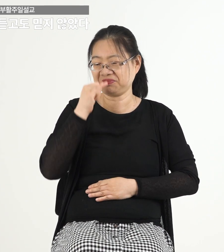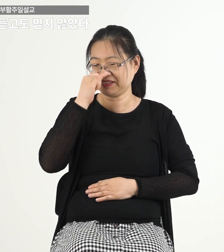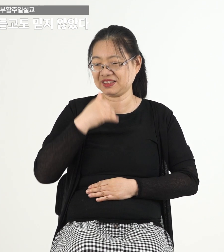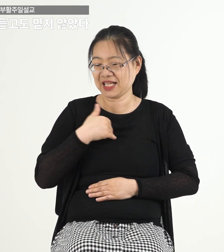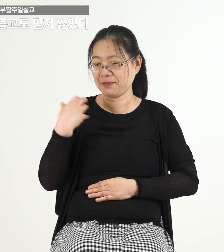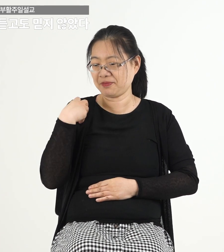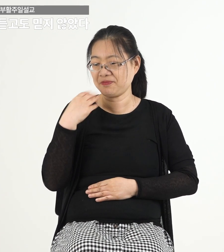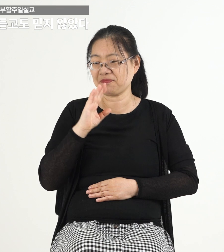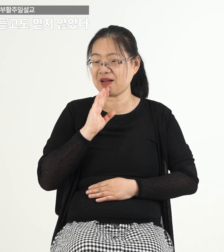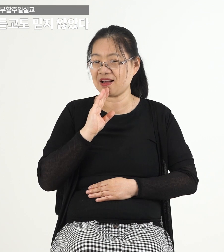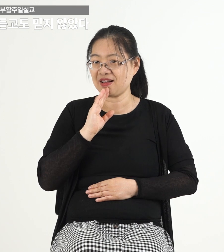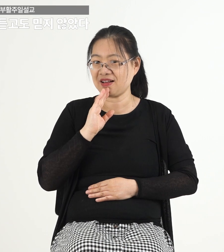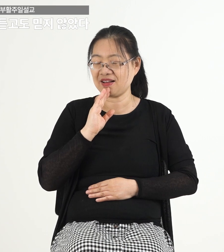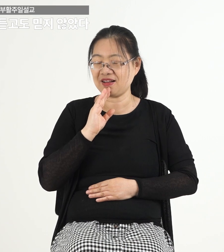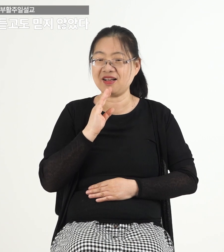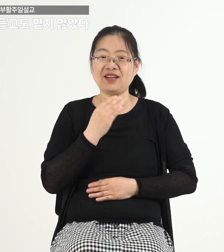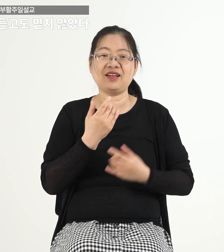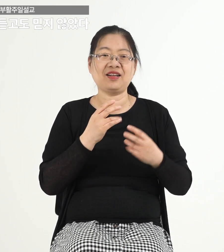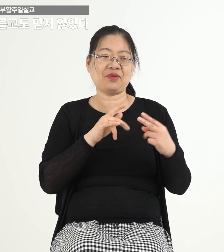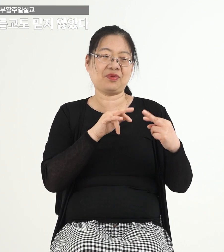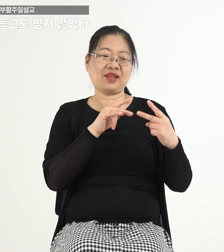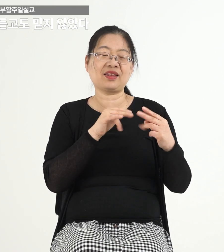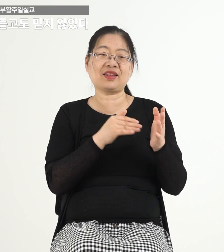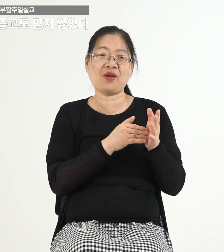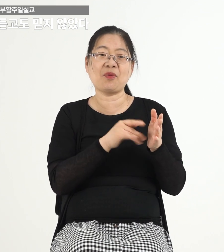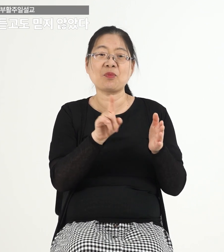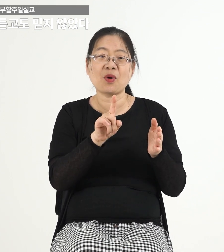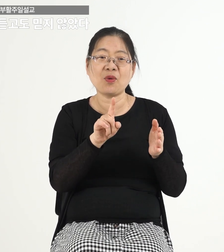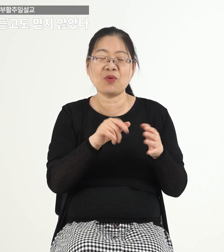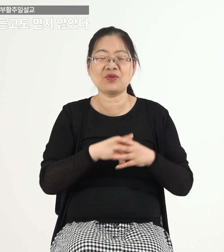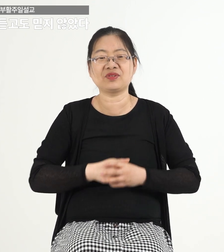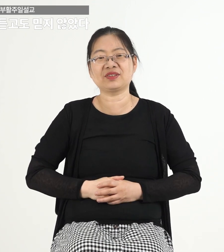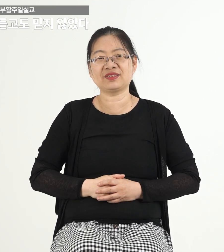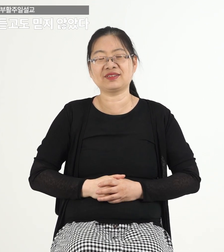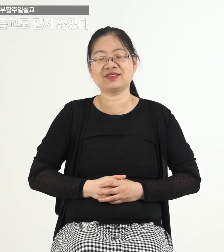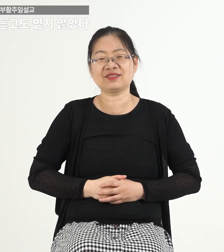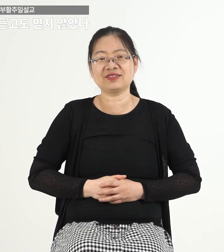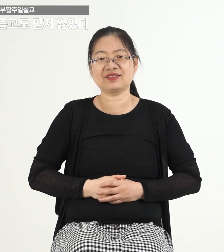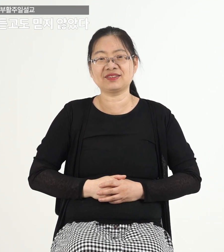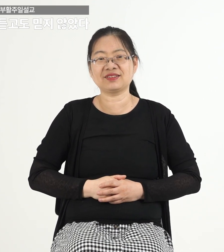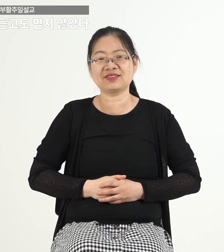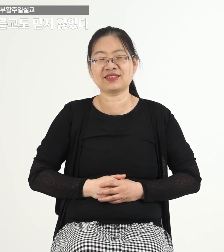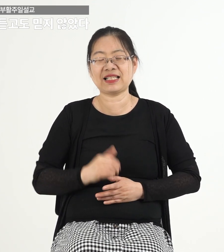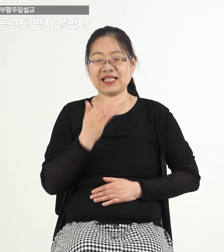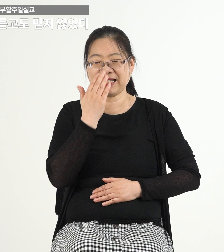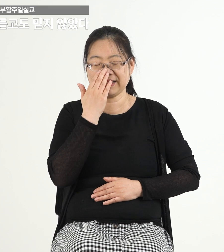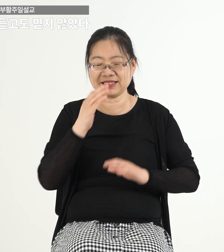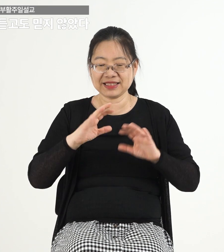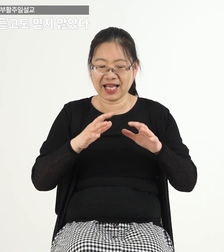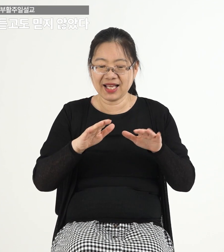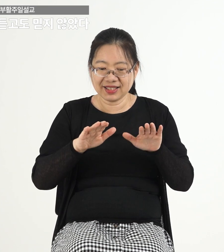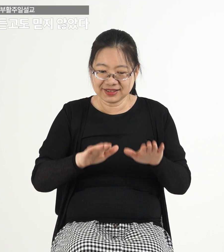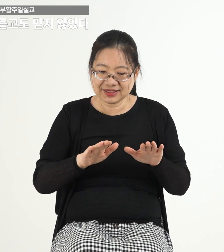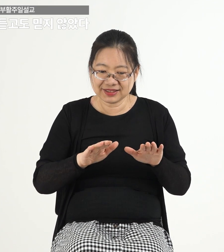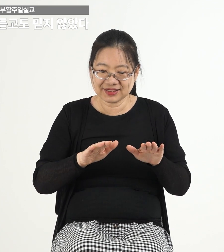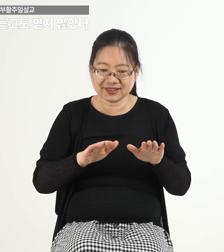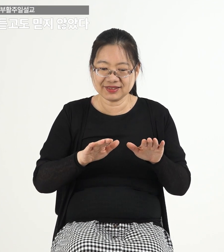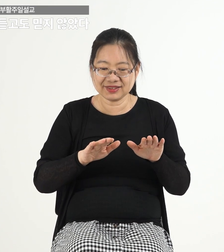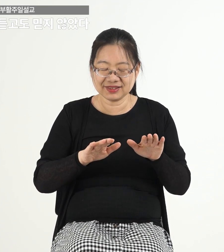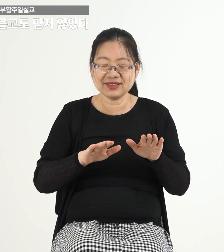않아? 이거 뭘 꿈꾸었던 거죠? 물리적인 이스라엘의 회복을 꿈꾸었던